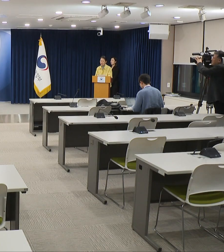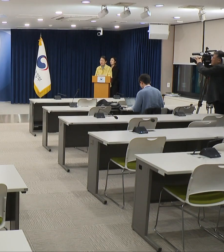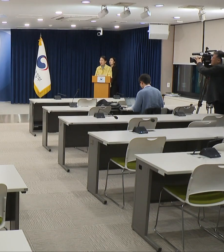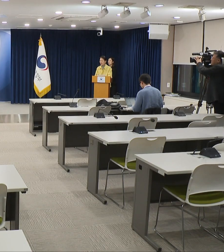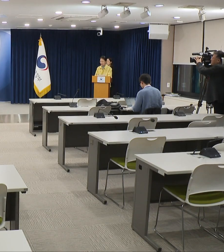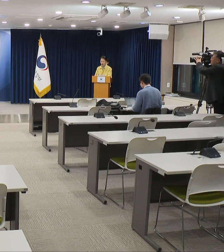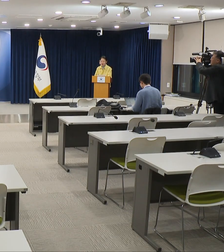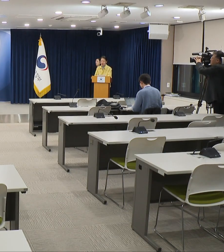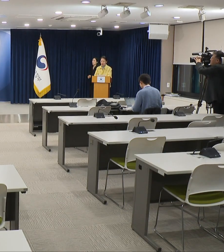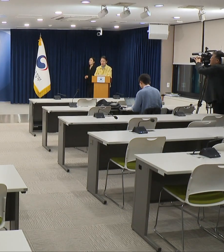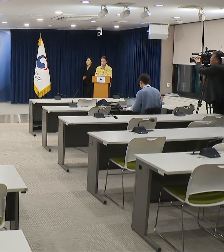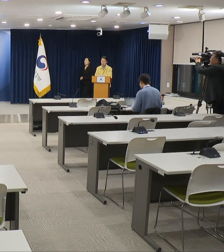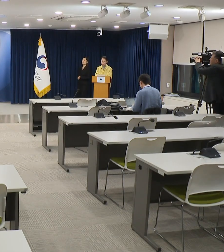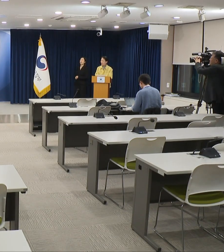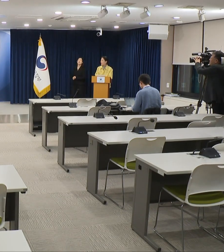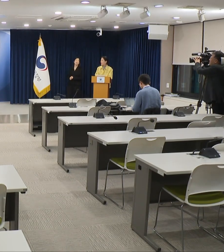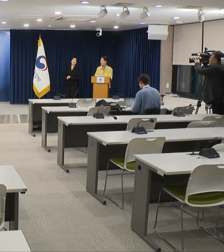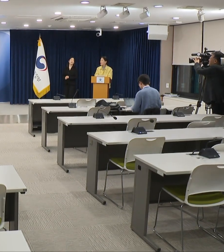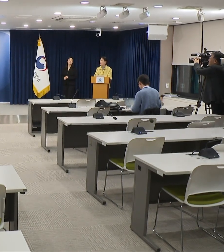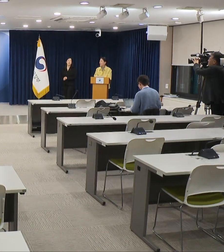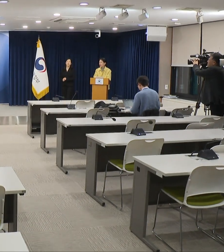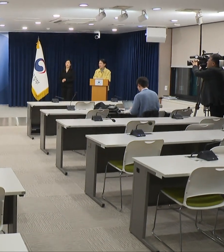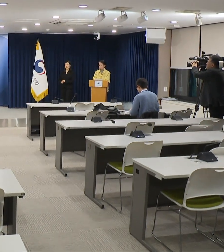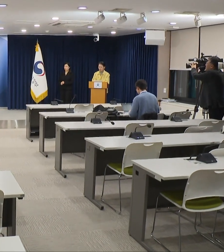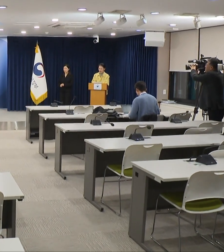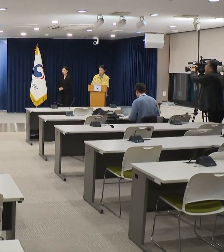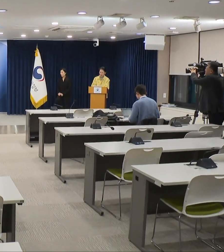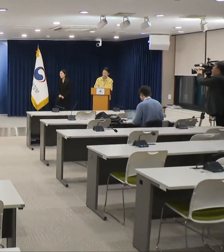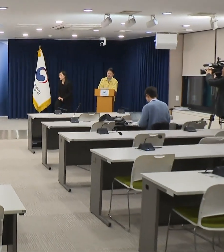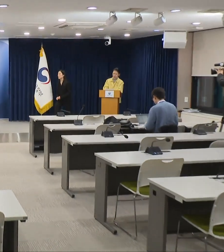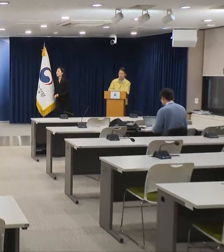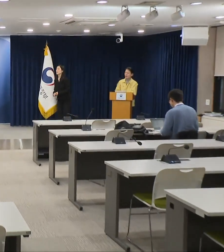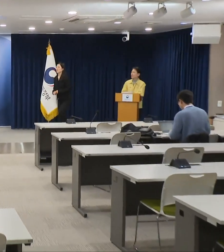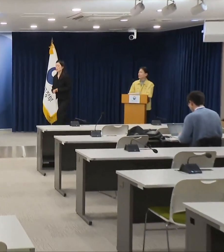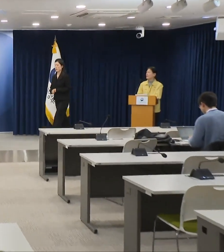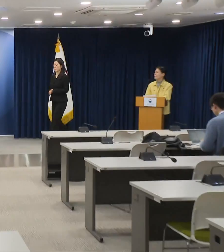외교 2차관께서 주요 내용에 대해서 설명하시겠습니다.